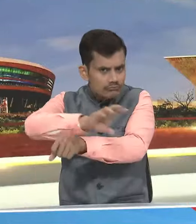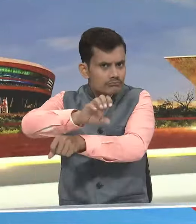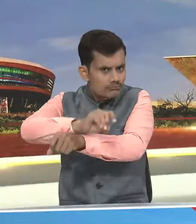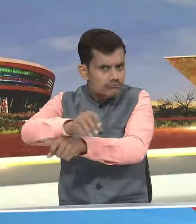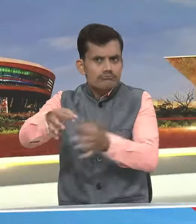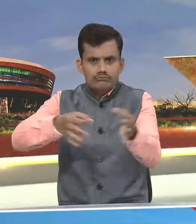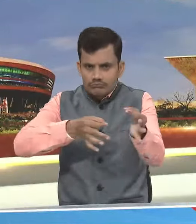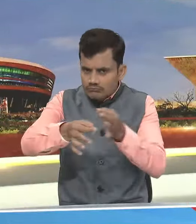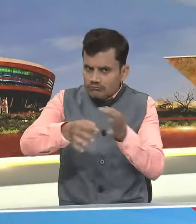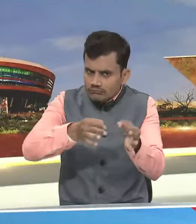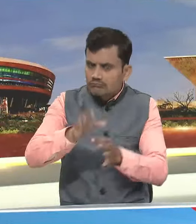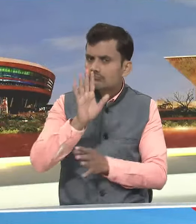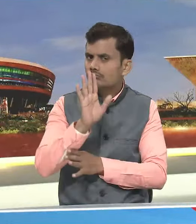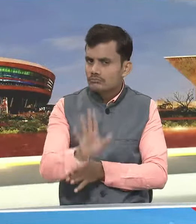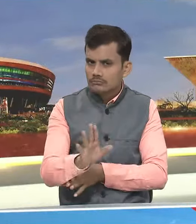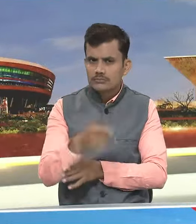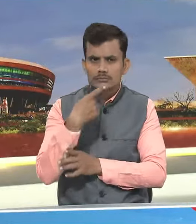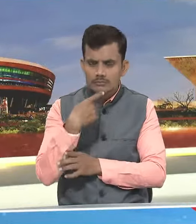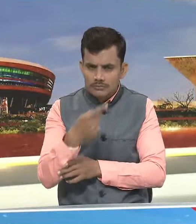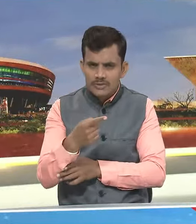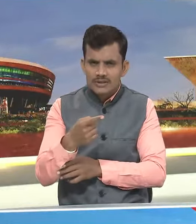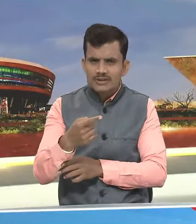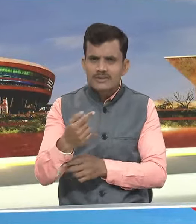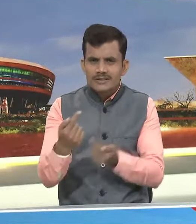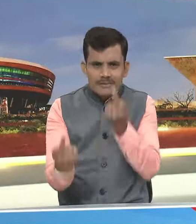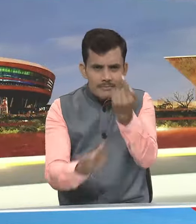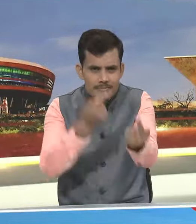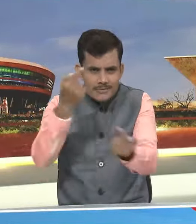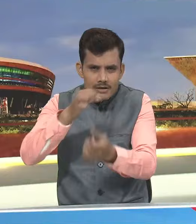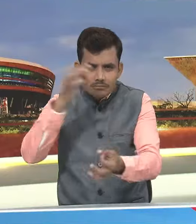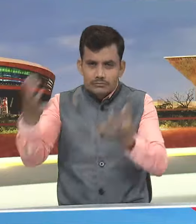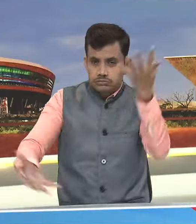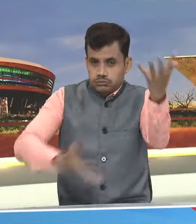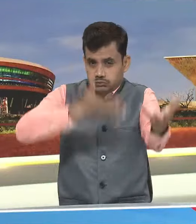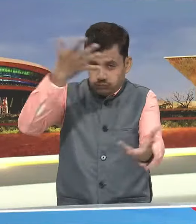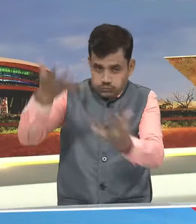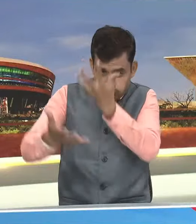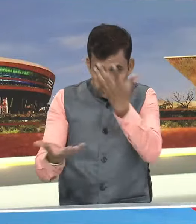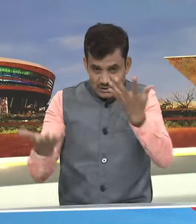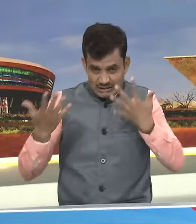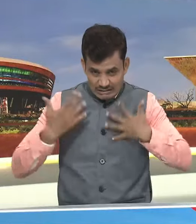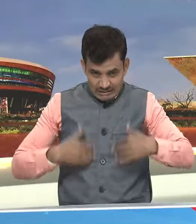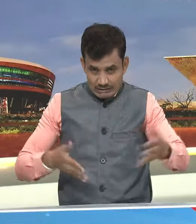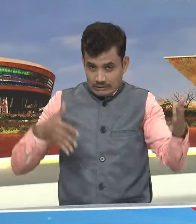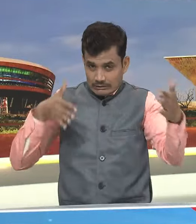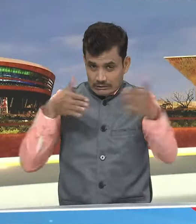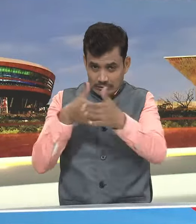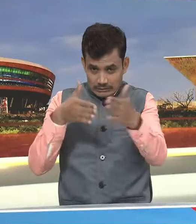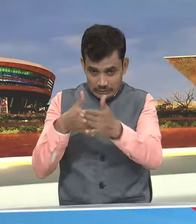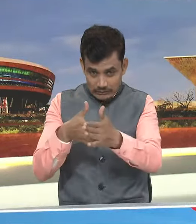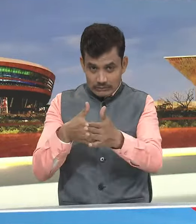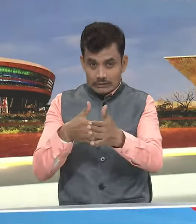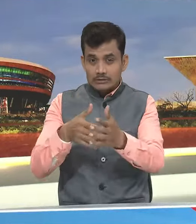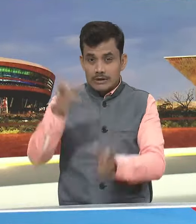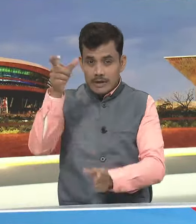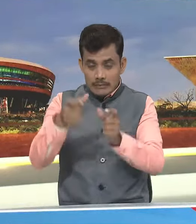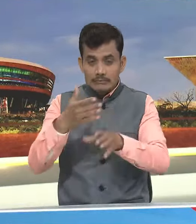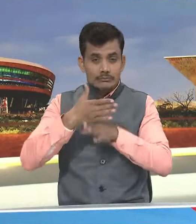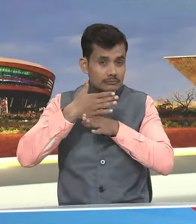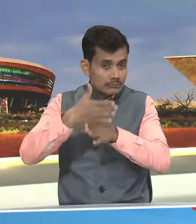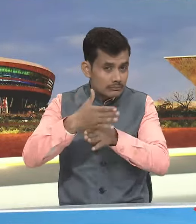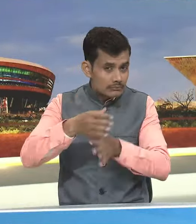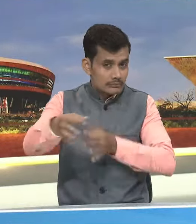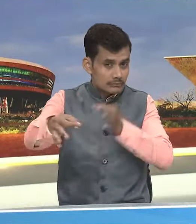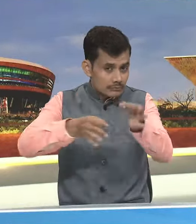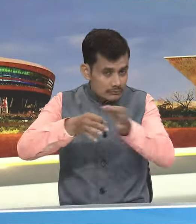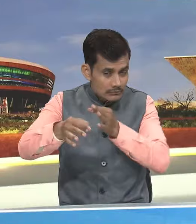फैलाने की सलाह दी है साथ ही पराली जलाने से स्वास्थ्य पर पड़ने वाले दुष्प्रभाव के बारे में लोगों को